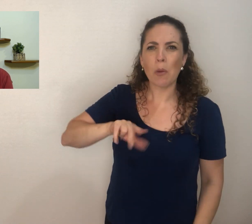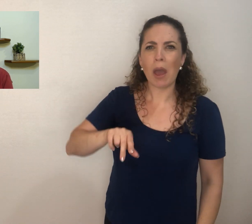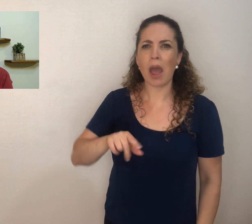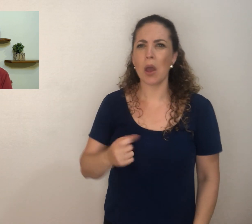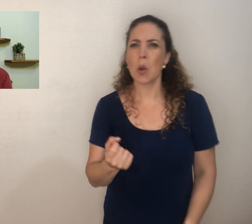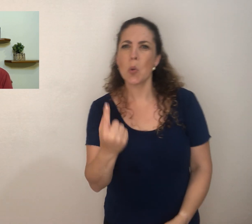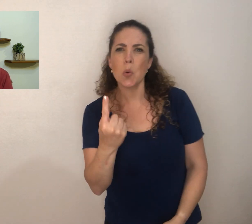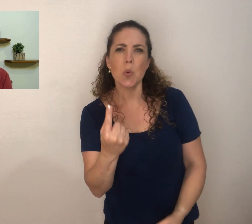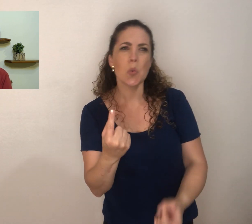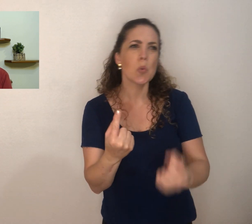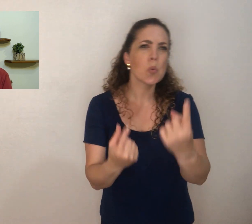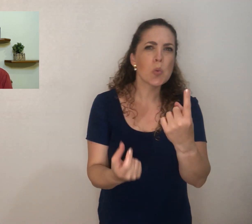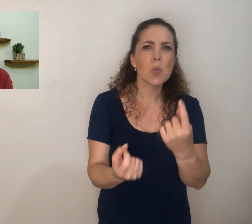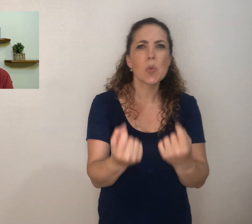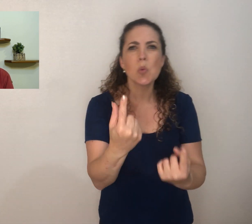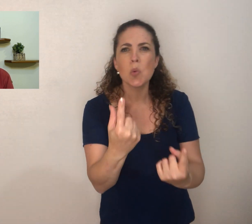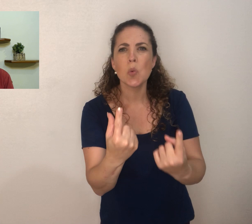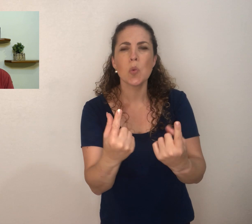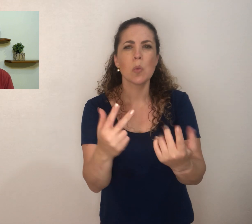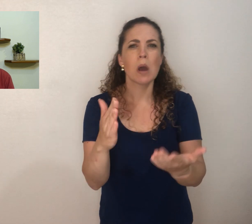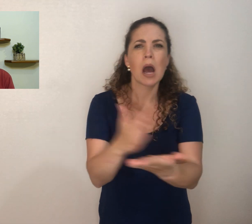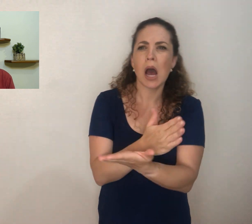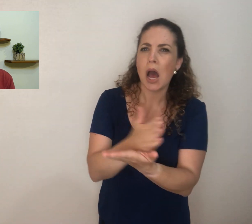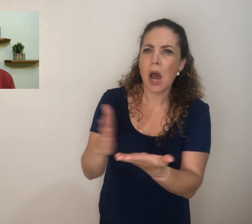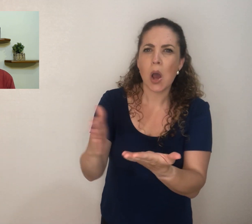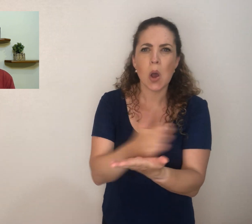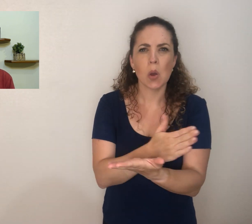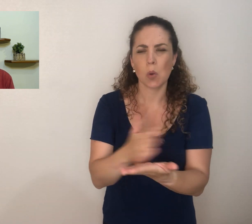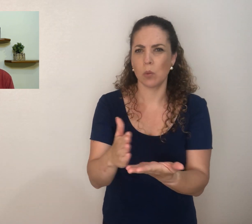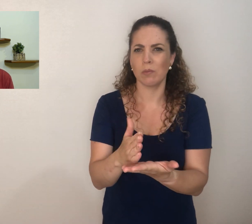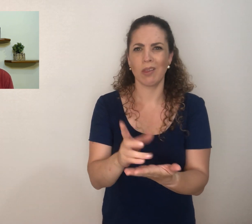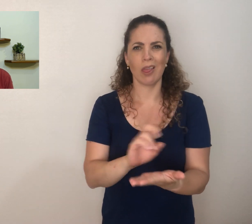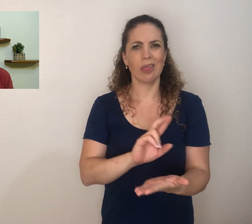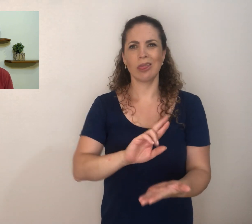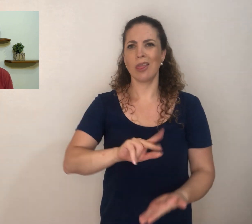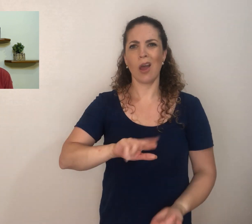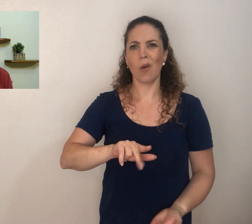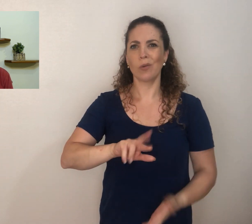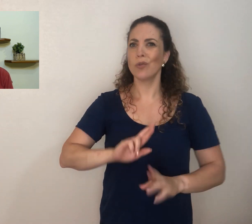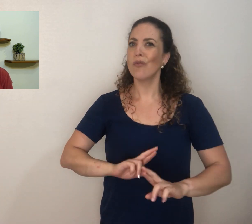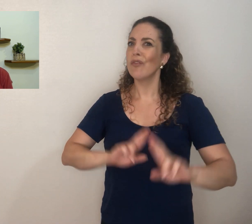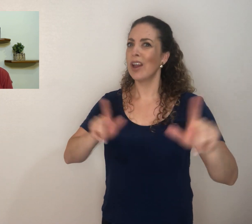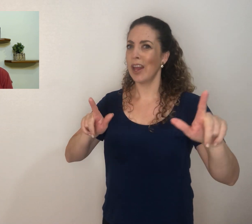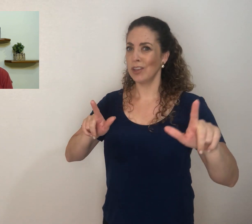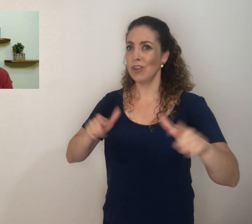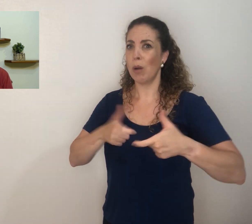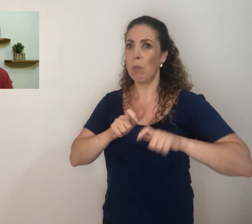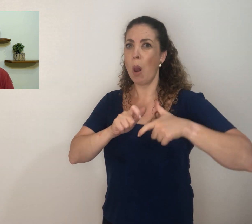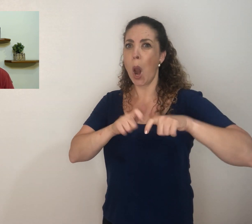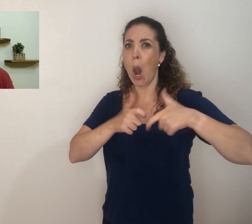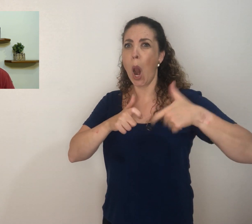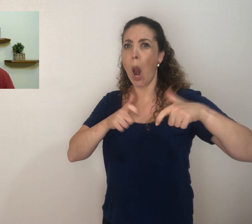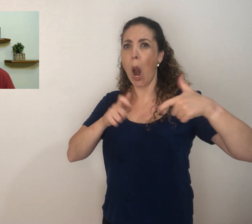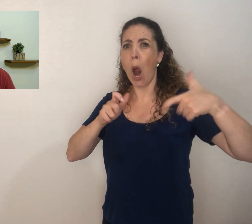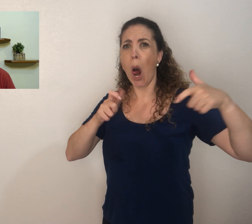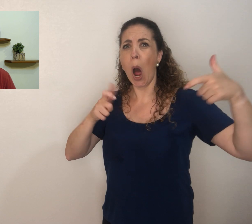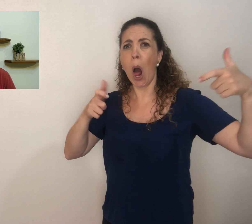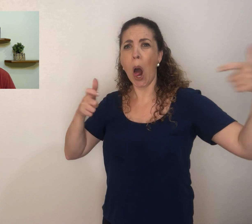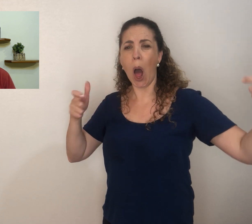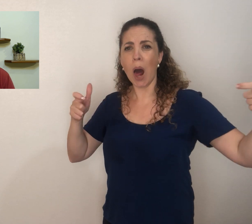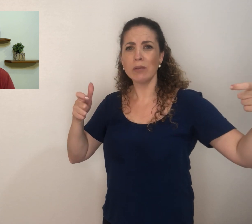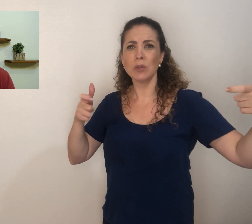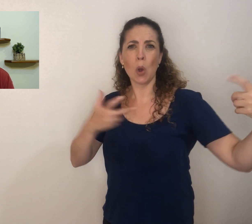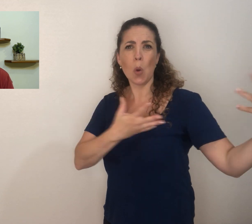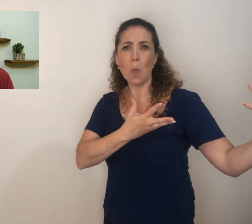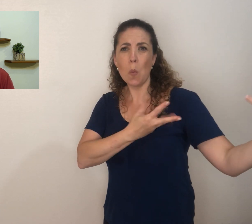fé. Será um abandono da fé em massa. Ele certamente ocorrerá quando